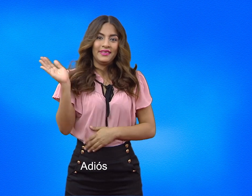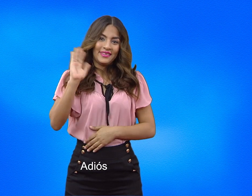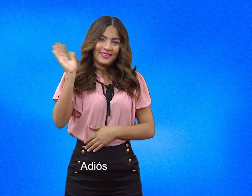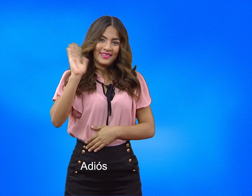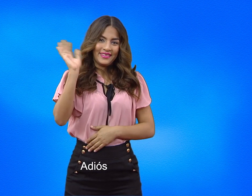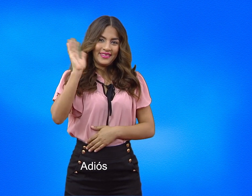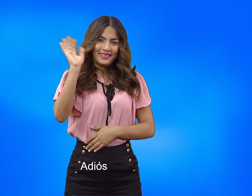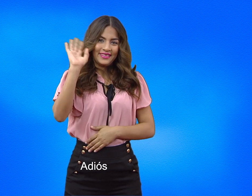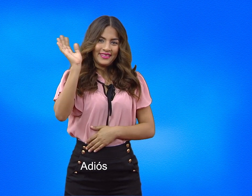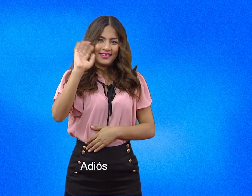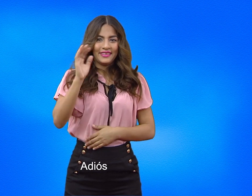a Dios.